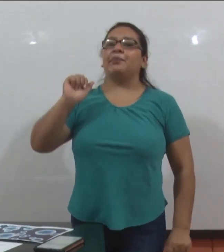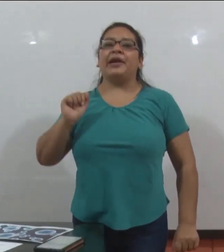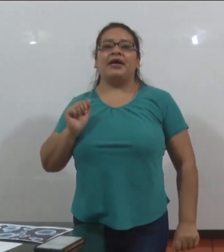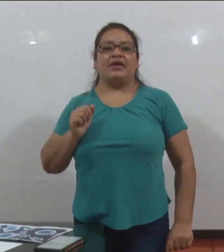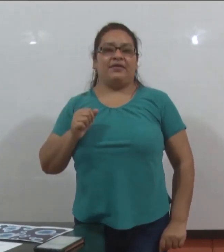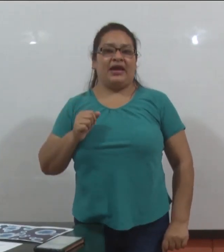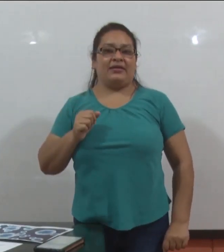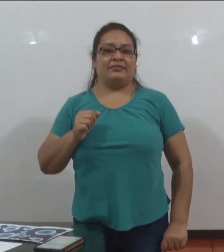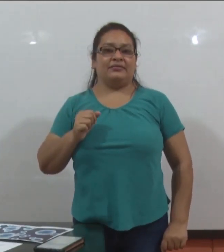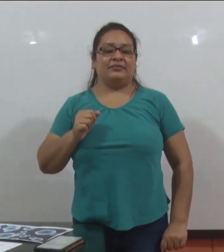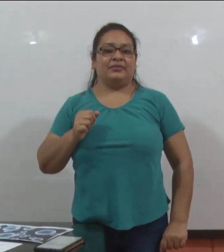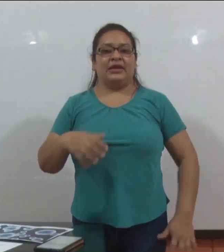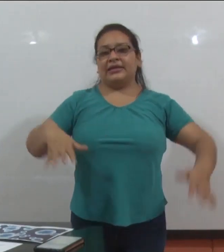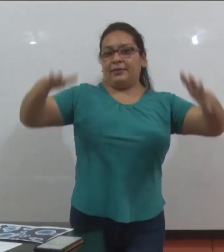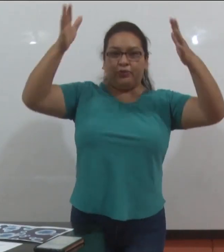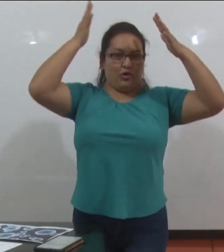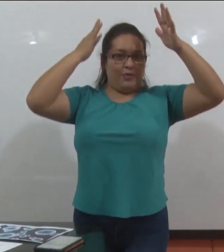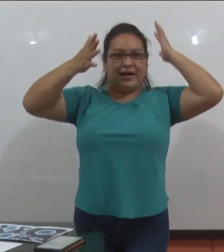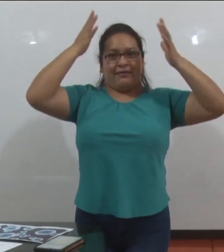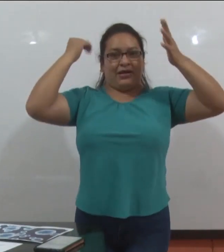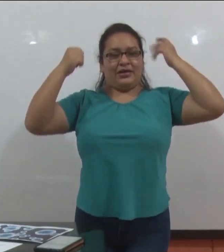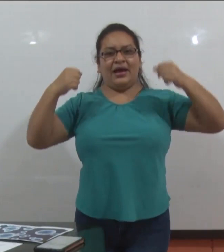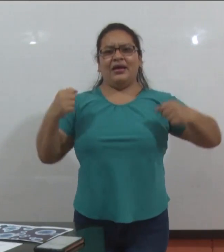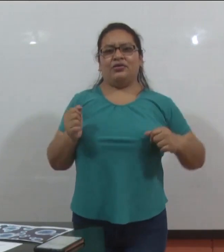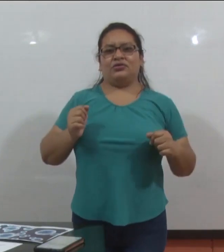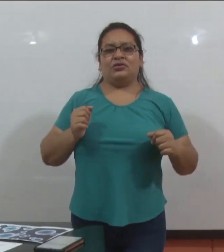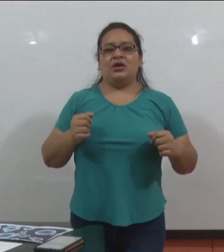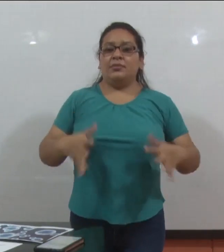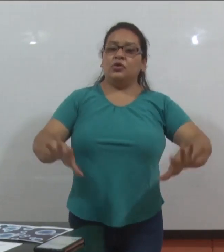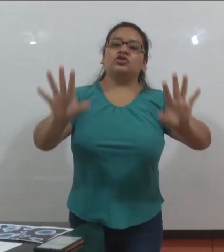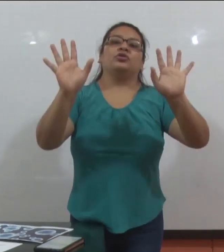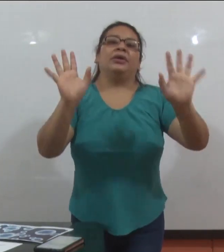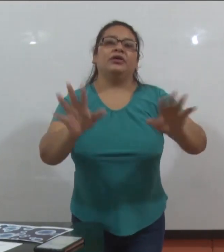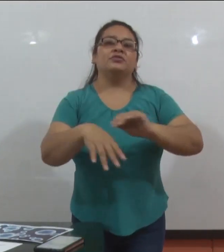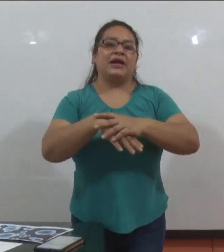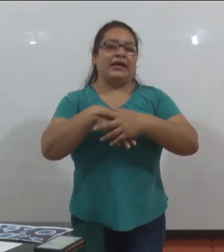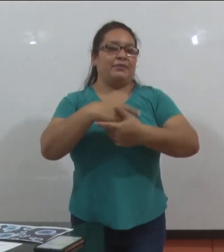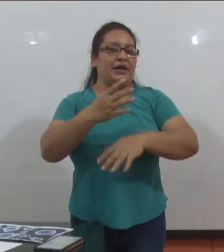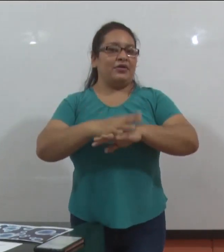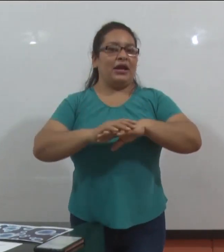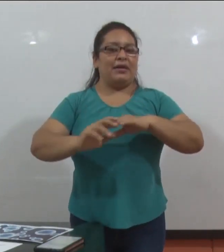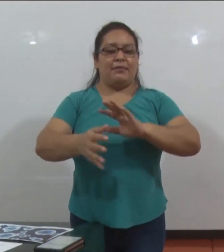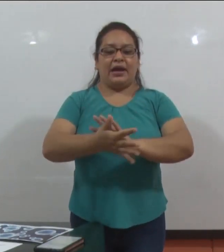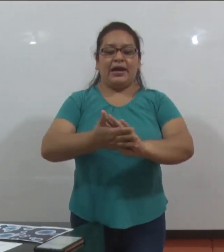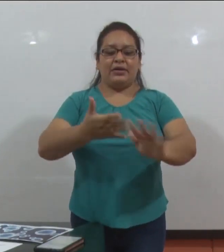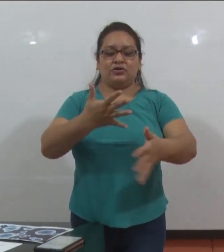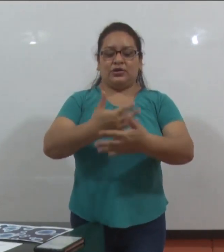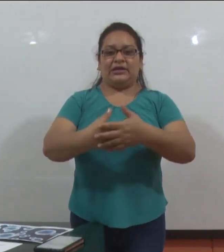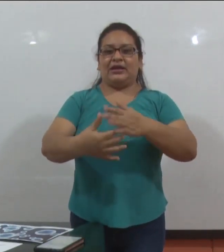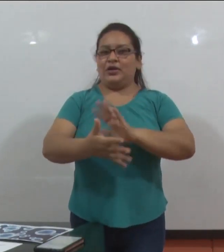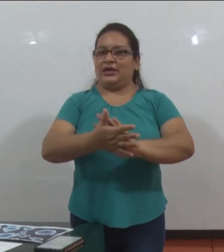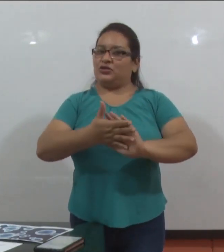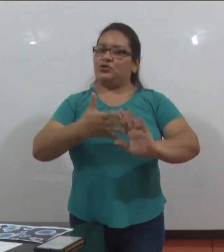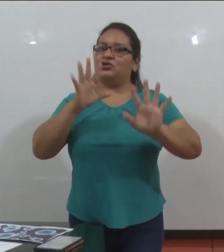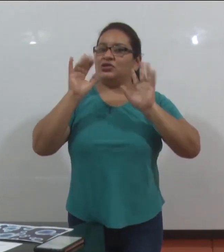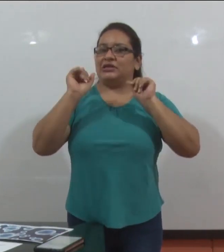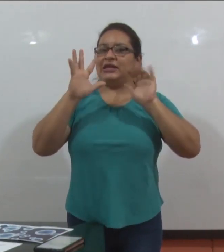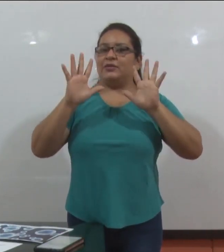para beber, tampoco para bañarnos, mucho menos para limpiarnos las manos o quitarnos el sucio si tenemos